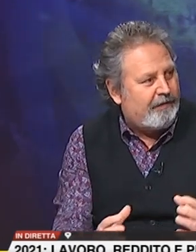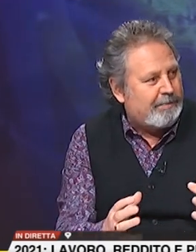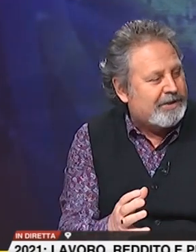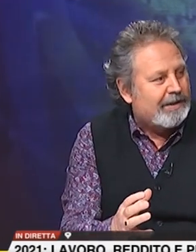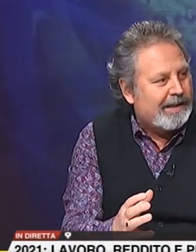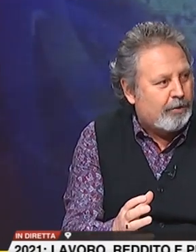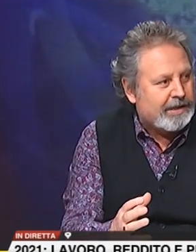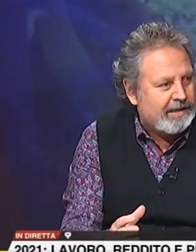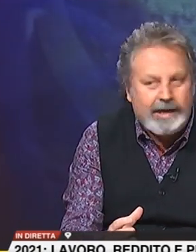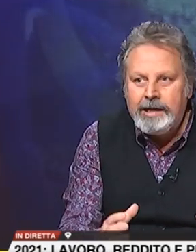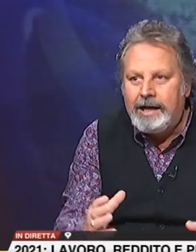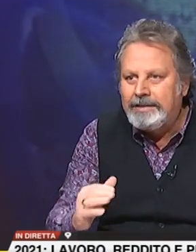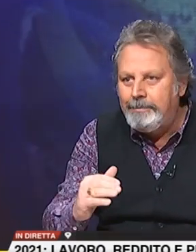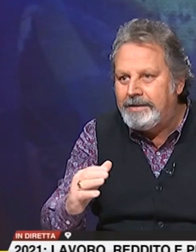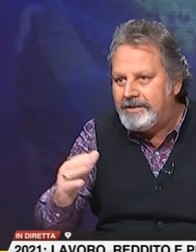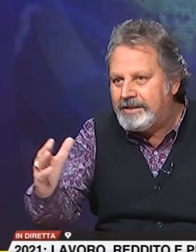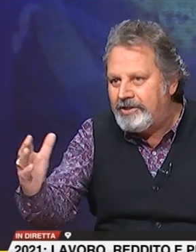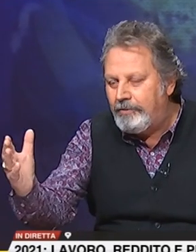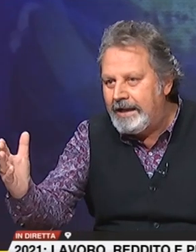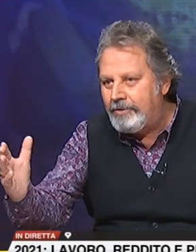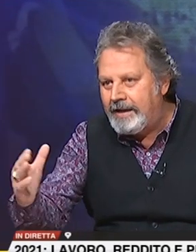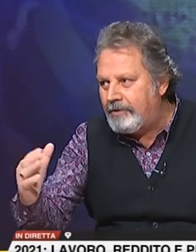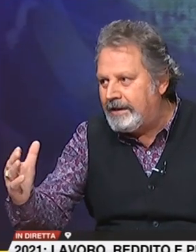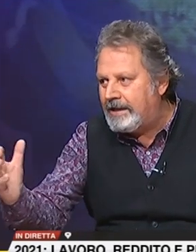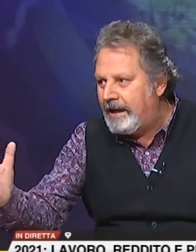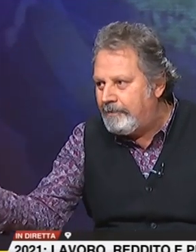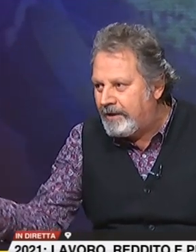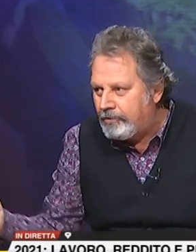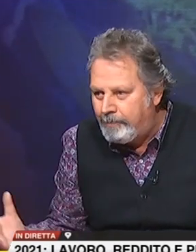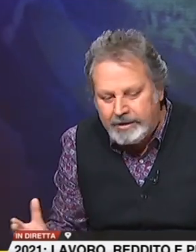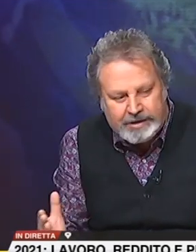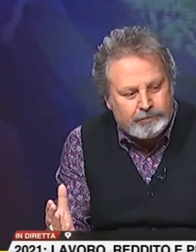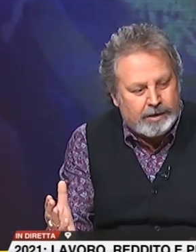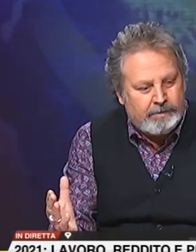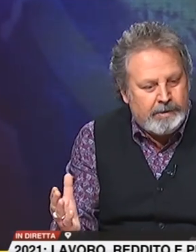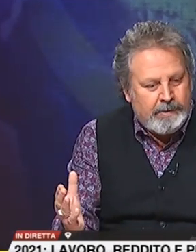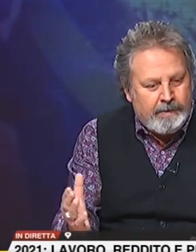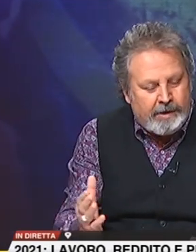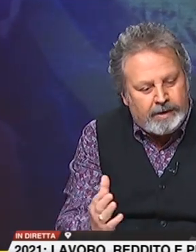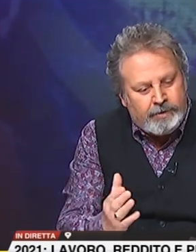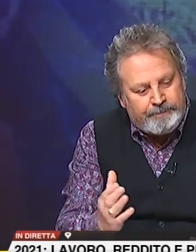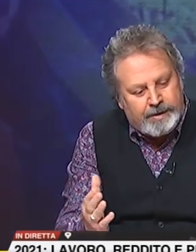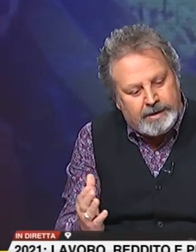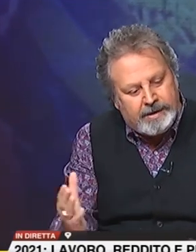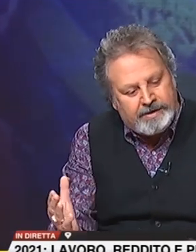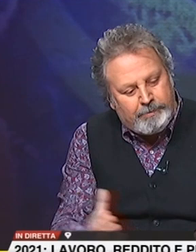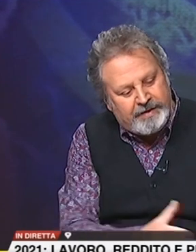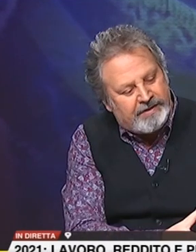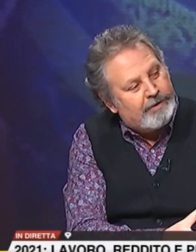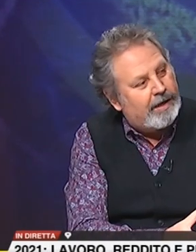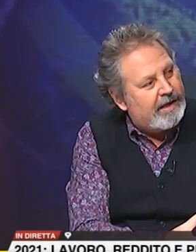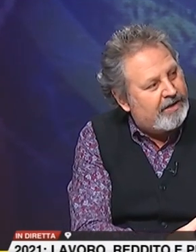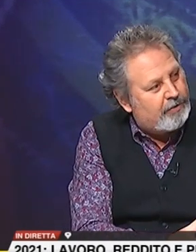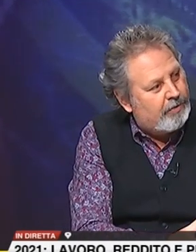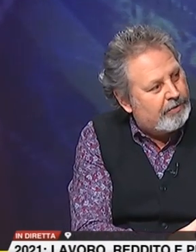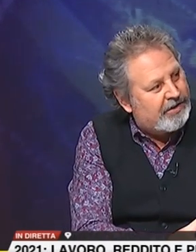quindi l'affermazione della democrazia, altrimenti si sta scivolando verso l'anarchia e un passo dopo la dittatura. Ora noi stiamo